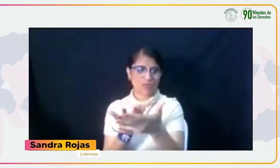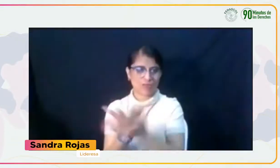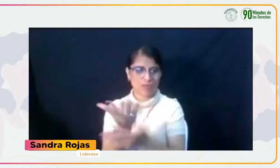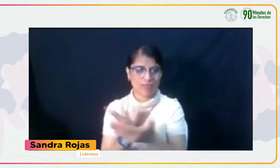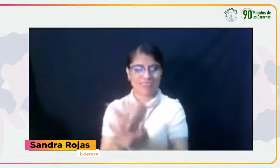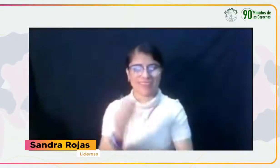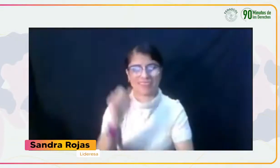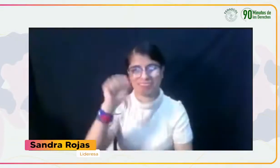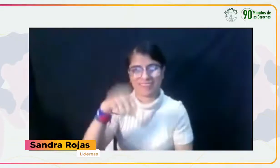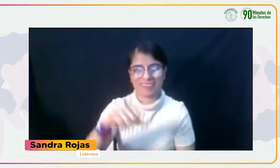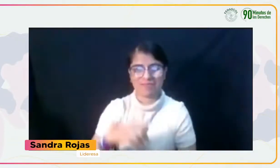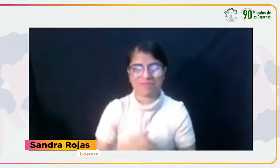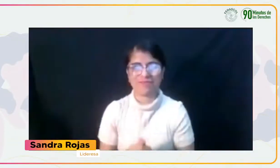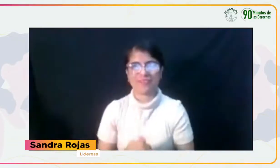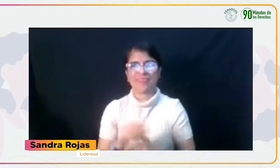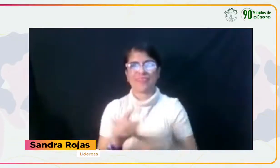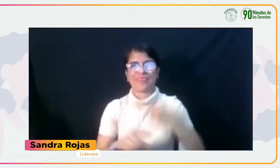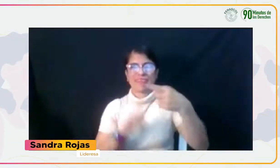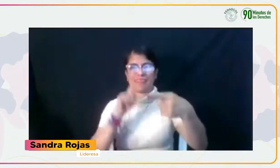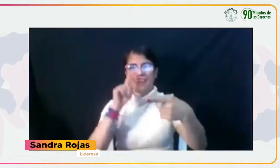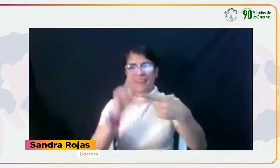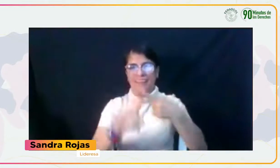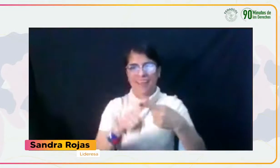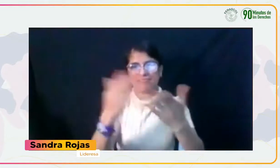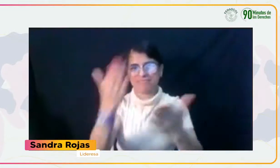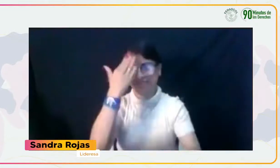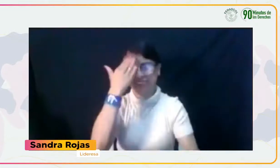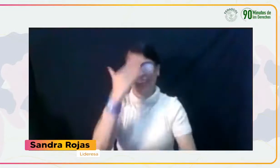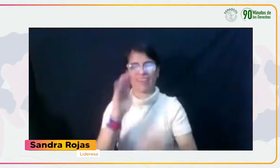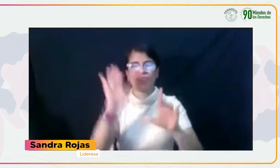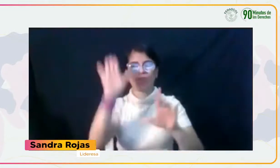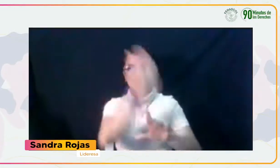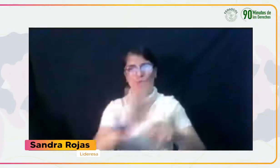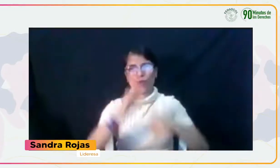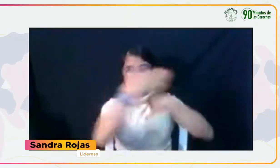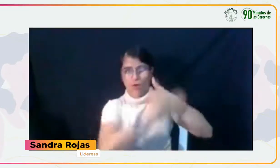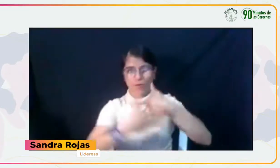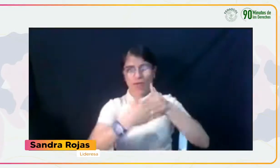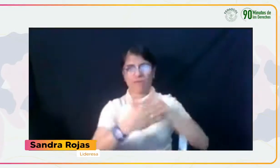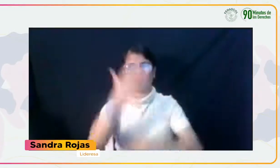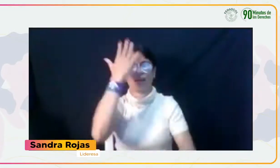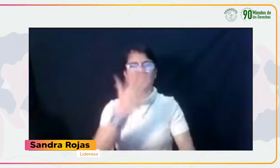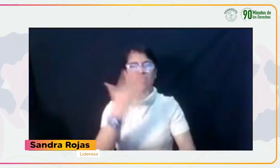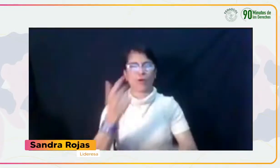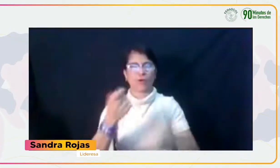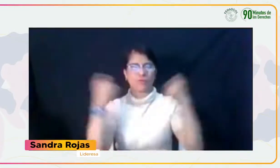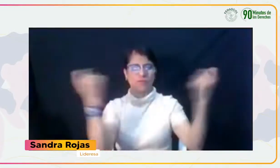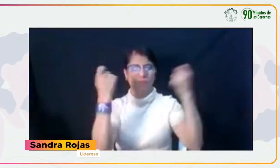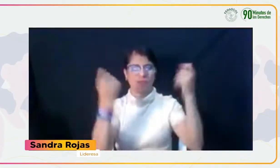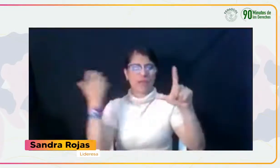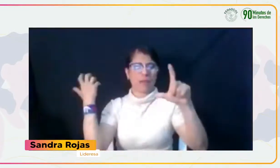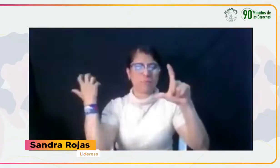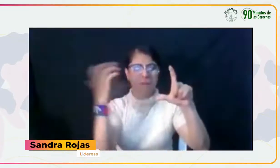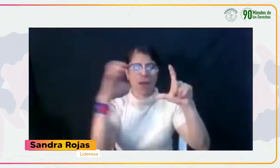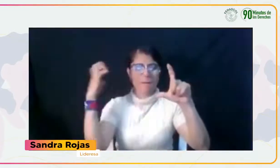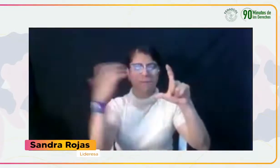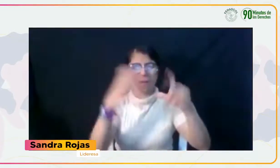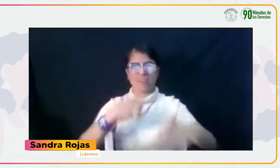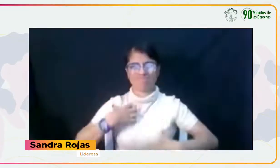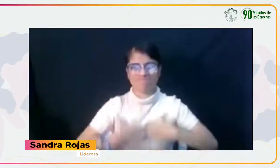Gracias. Bueno, esas recomendaciones para FENASCOL, la primera sería que todas